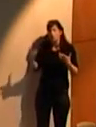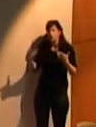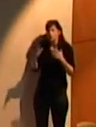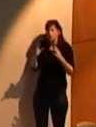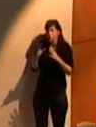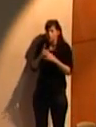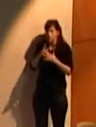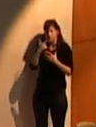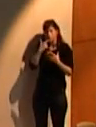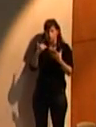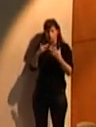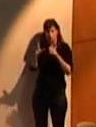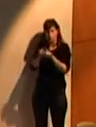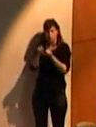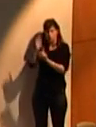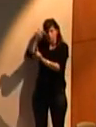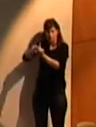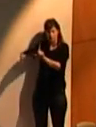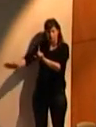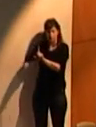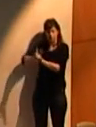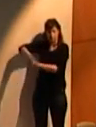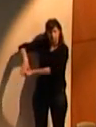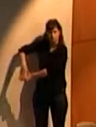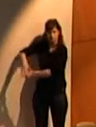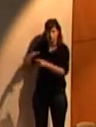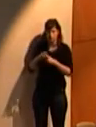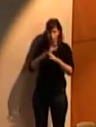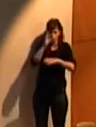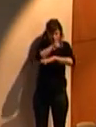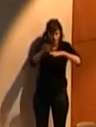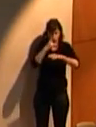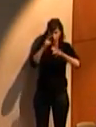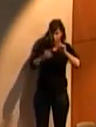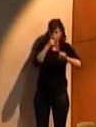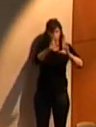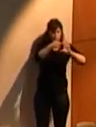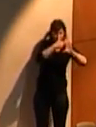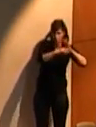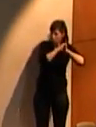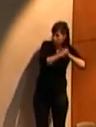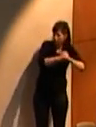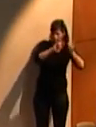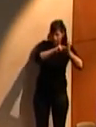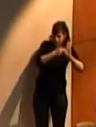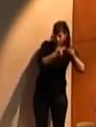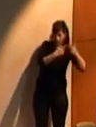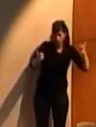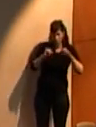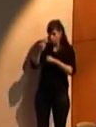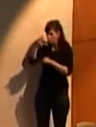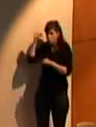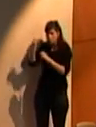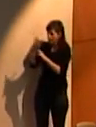on parle plus de la personne non plus. Quand on parle de handicap dans l'architecture, on va parler de normes, de contraintes techniques, mais on va totalement oublier